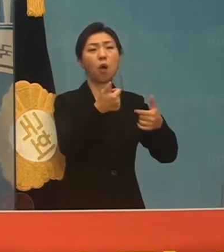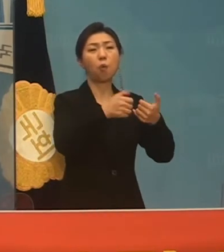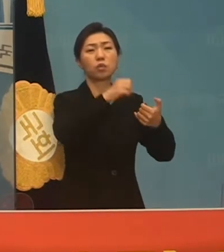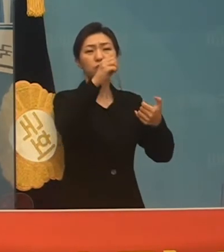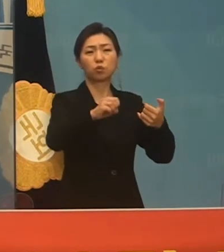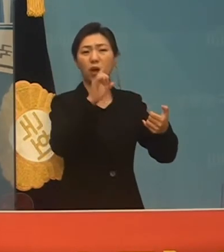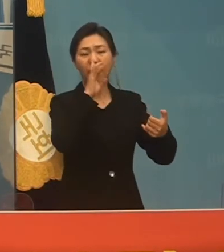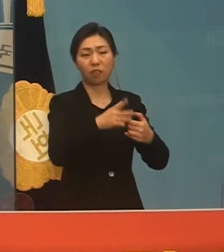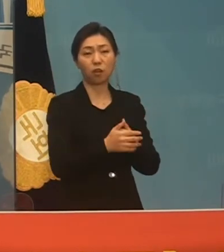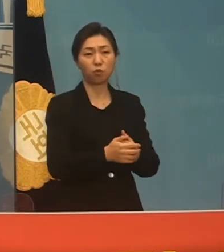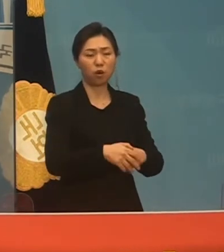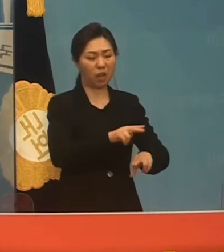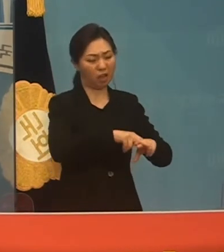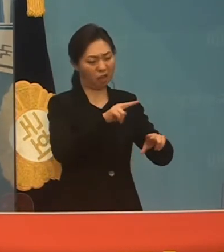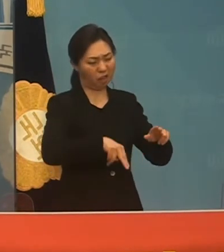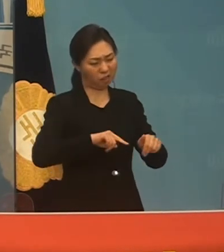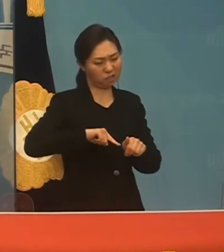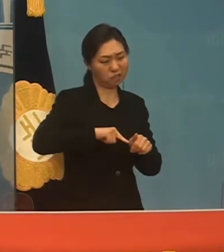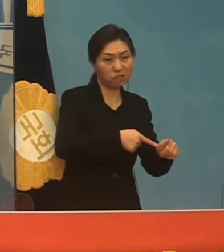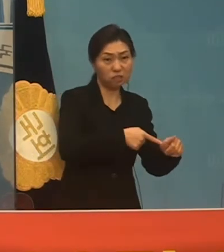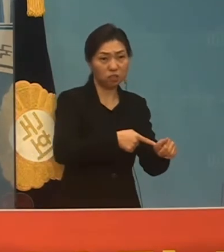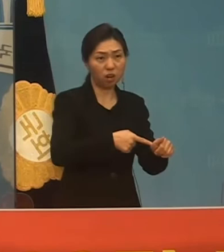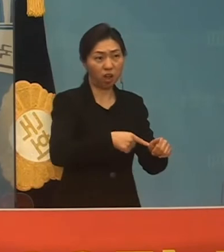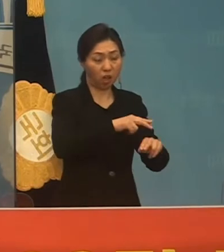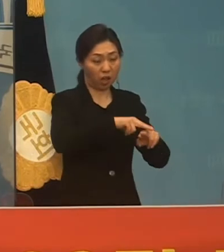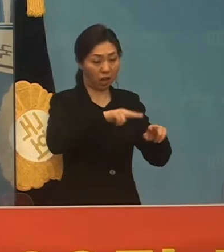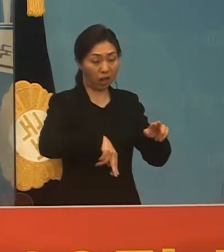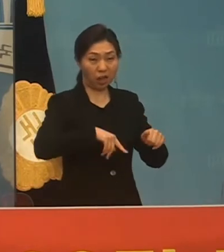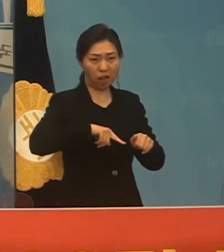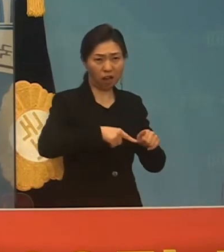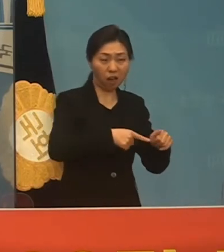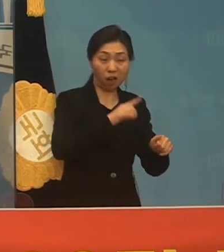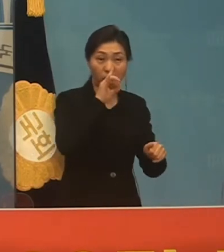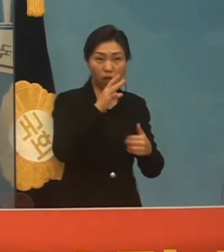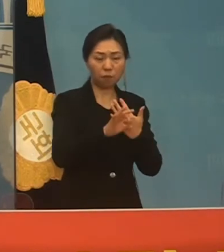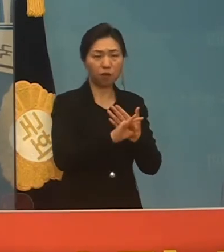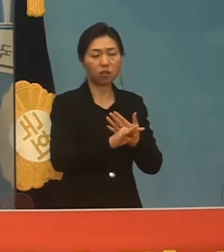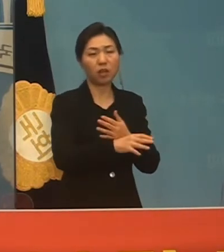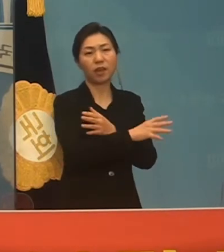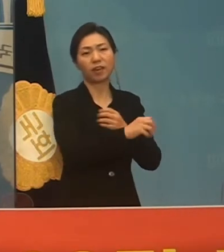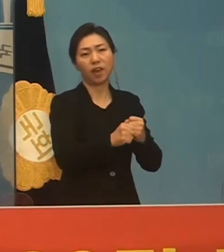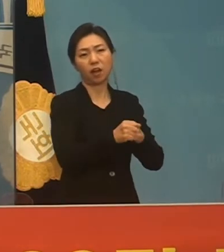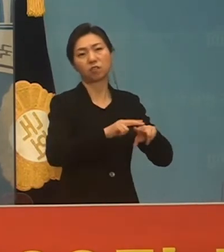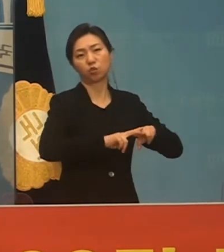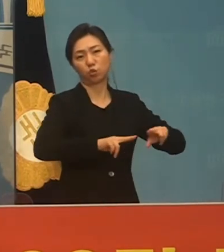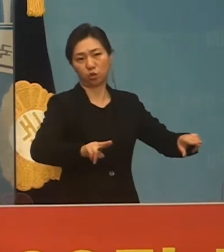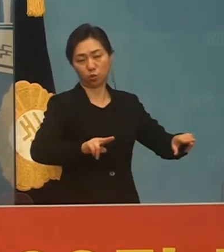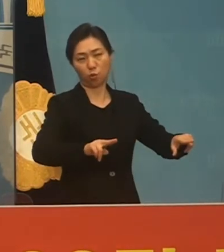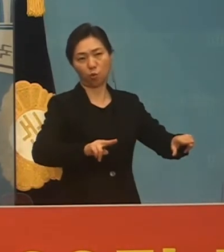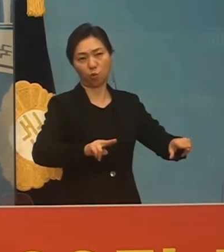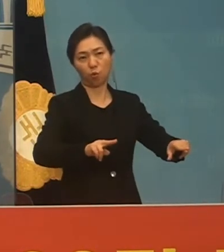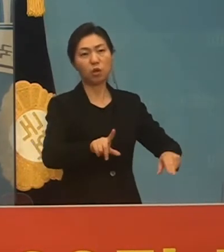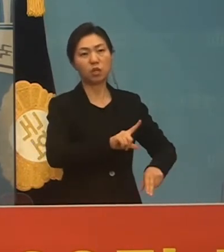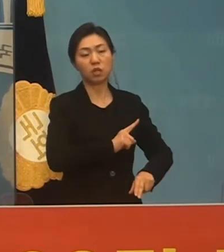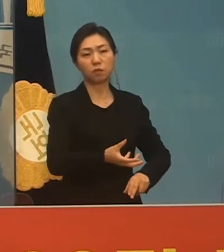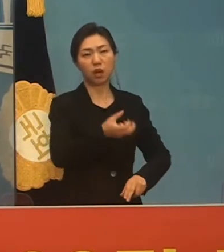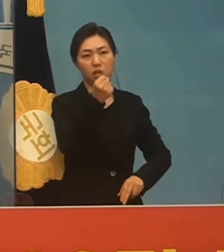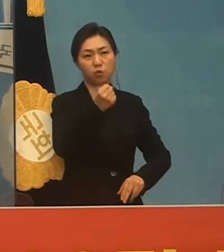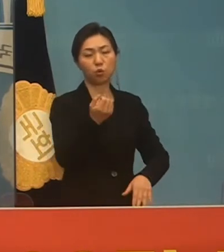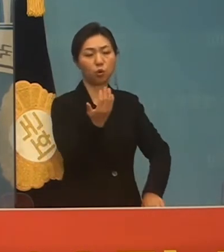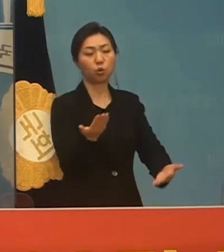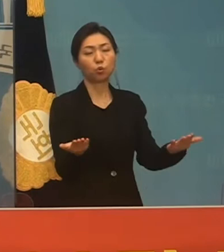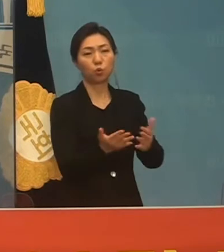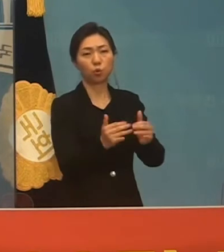퇴보를 강요하고 그들의 요구가 관철되지 않을 경우 계약 해지라는 명분으로 노동자